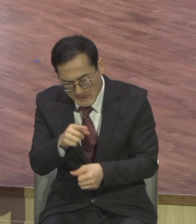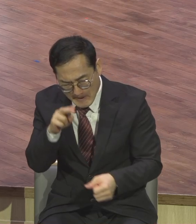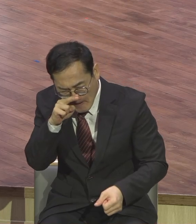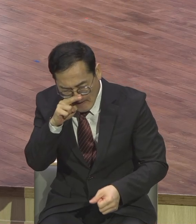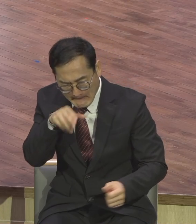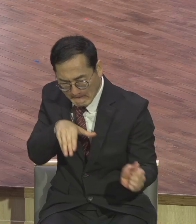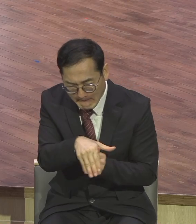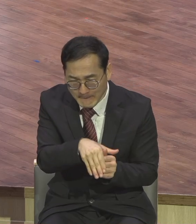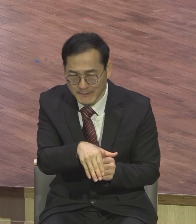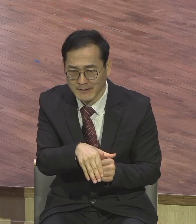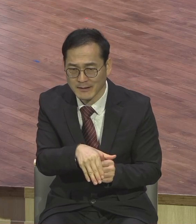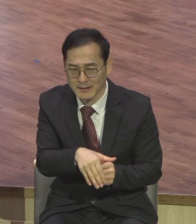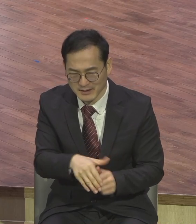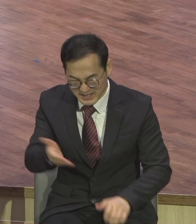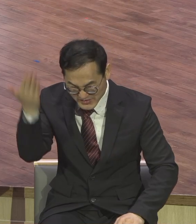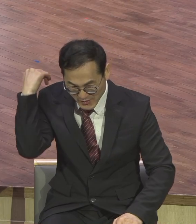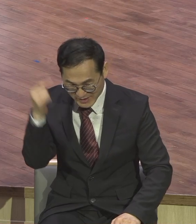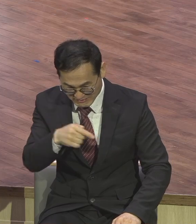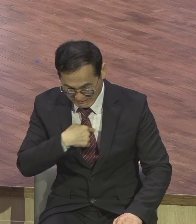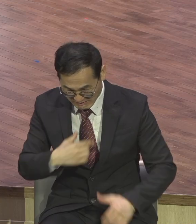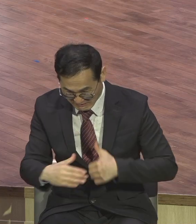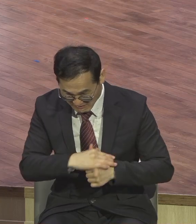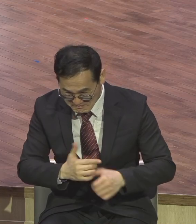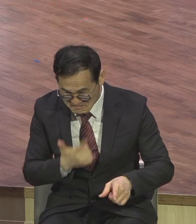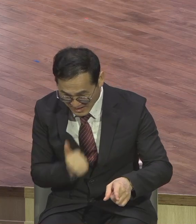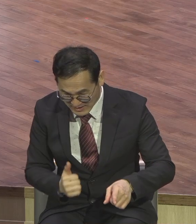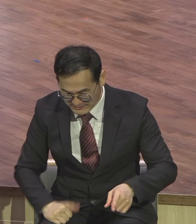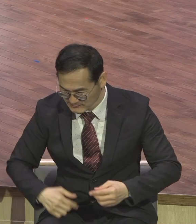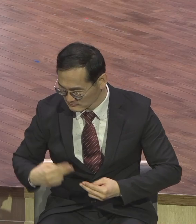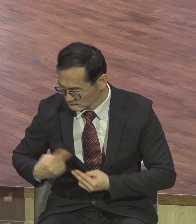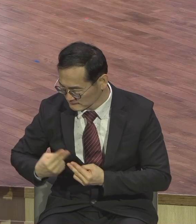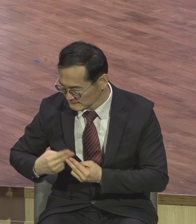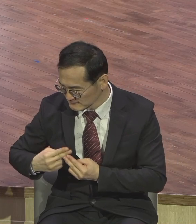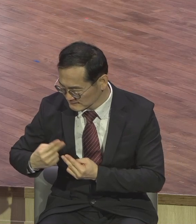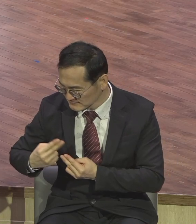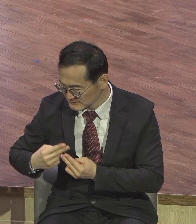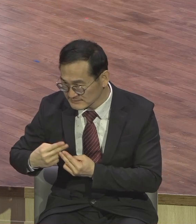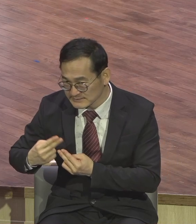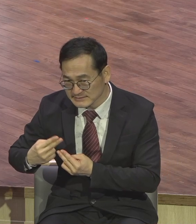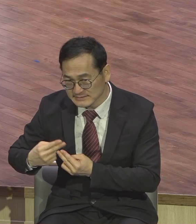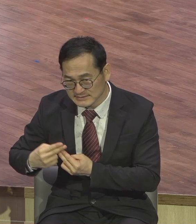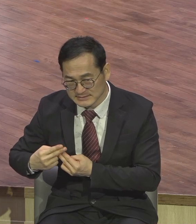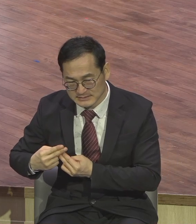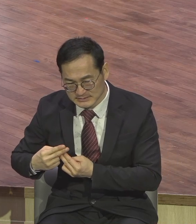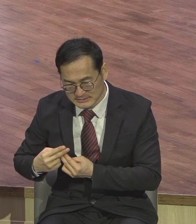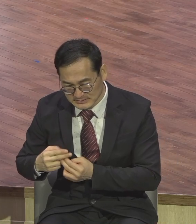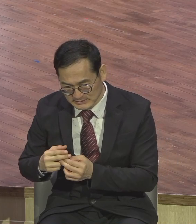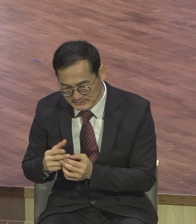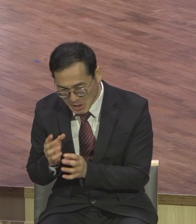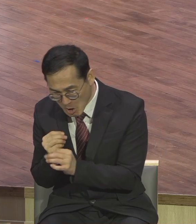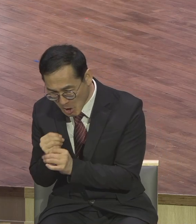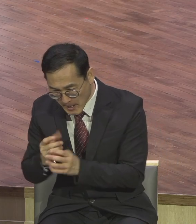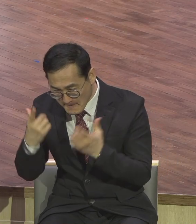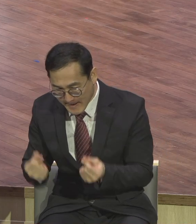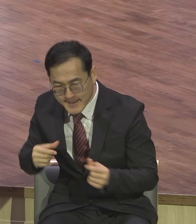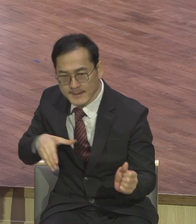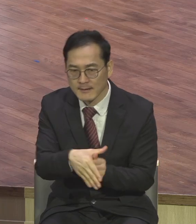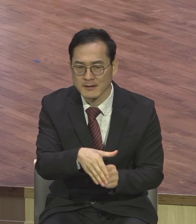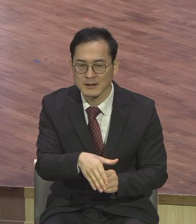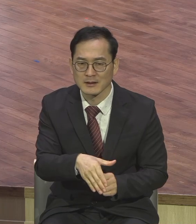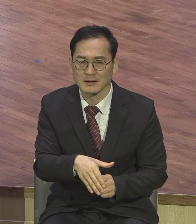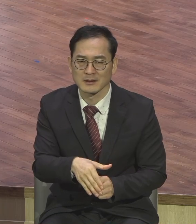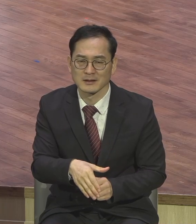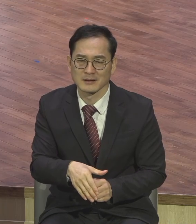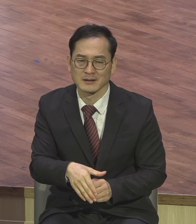됩니다. 과거에 네가 나에게 그거 심고 있으면요 절대 하나 안 됩니다. 가족도 마찬가지, 부부 사이도